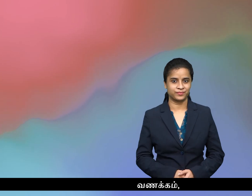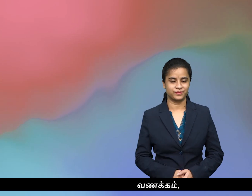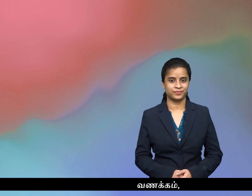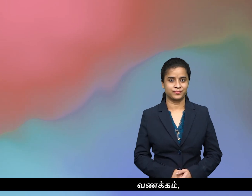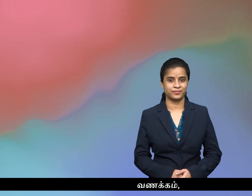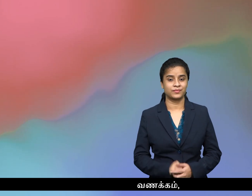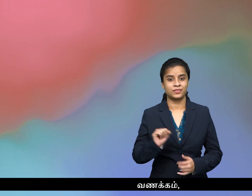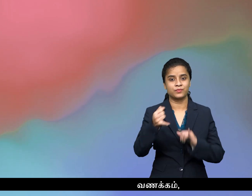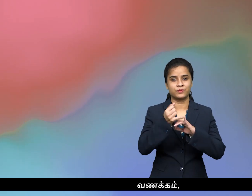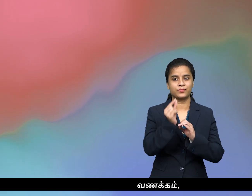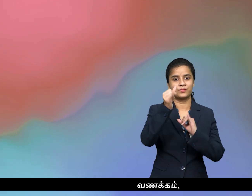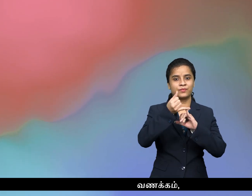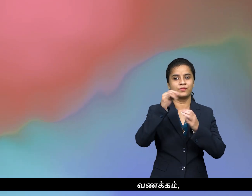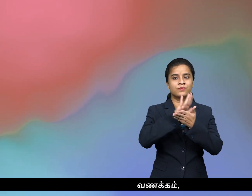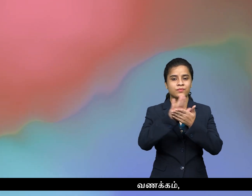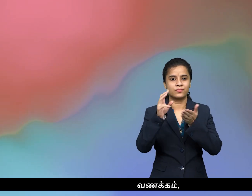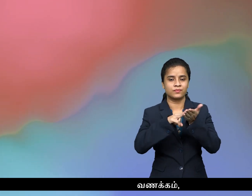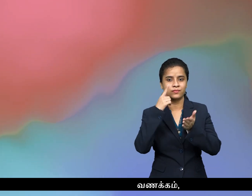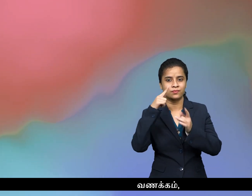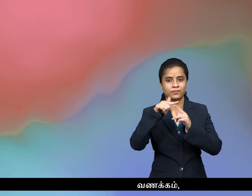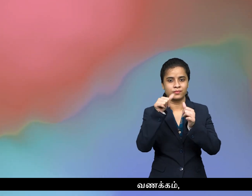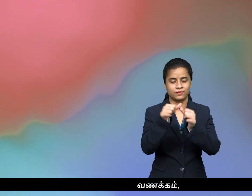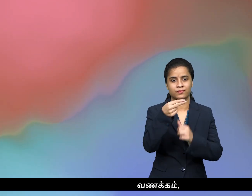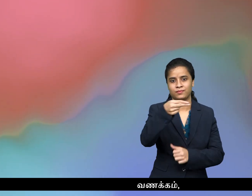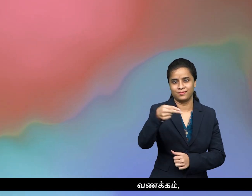வணக்கம் மாணவ செல்வங்களே!